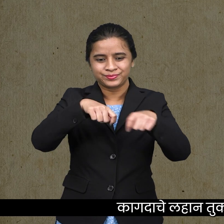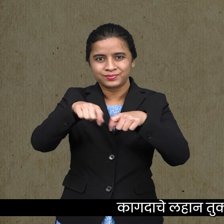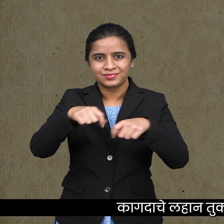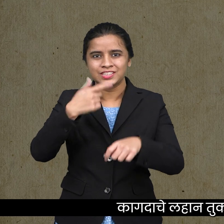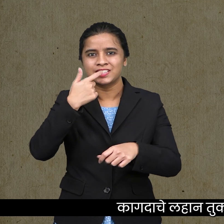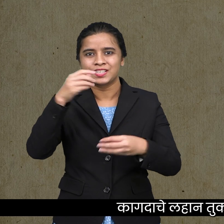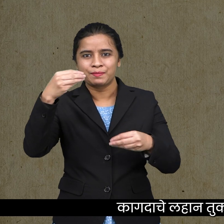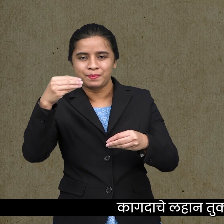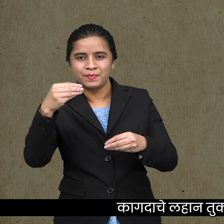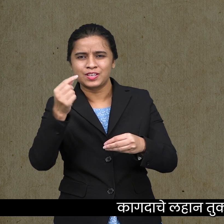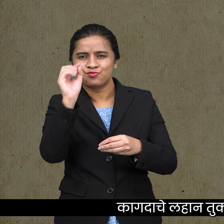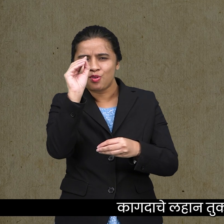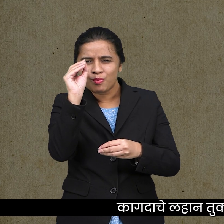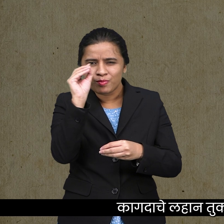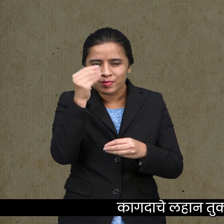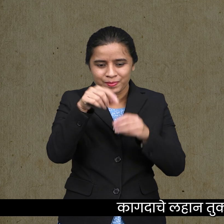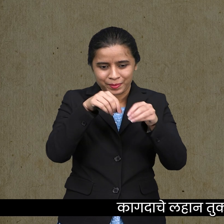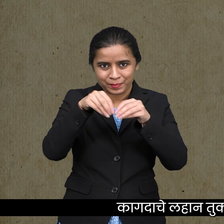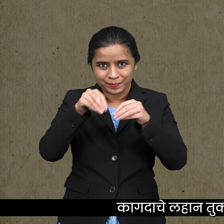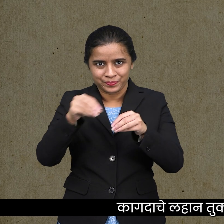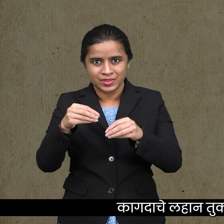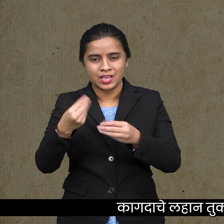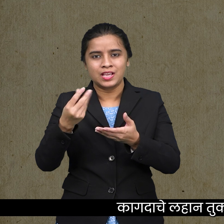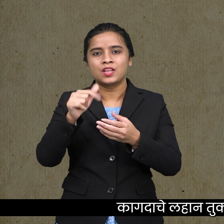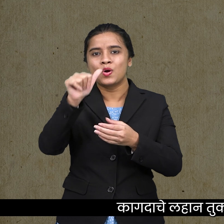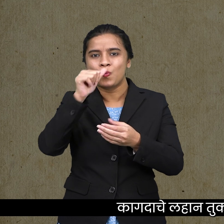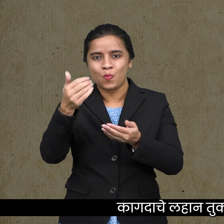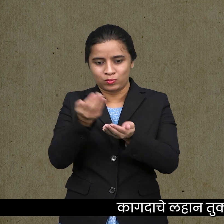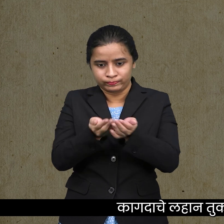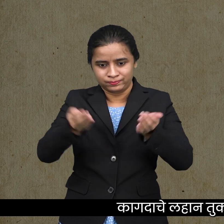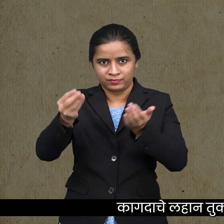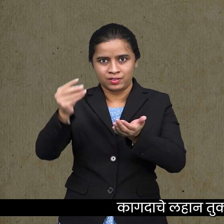कागदाचे लहान तुकडे करा आणि ते एका टब किंवा